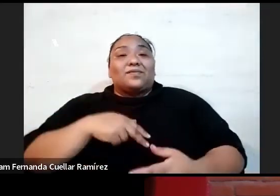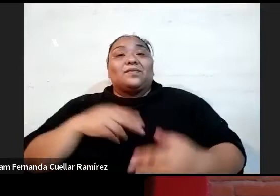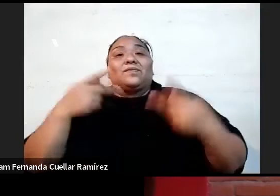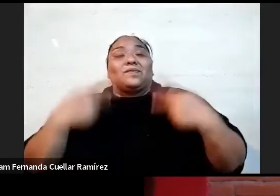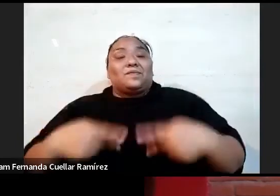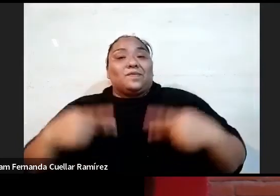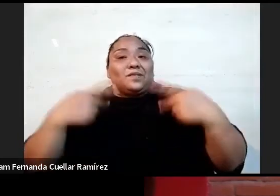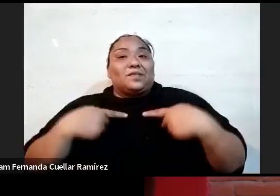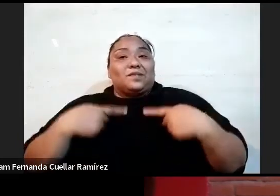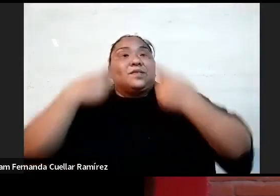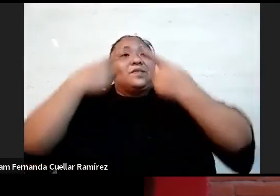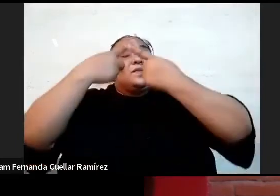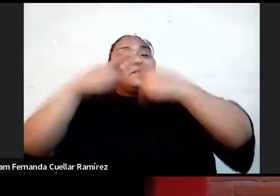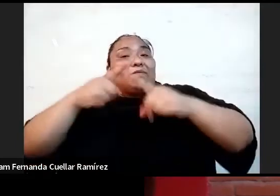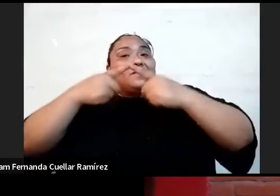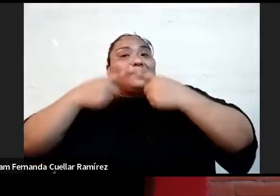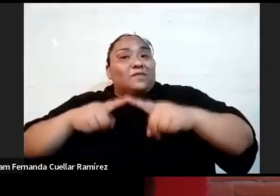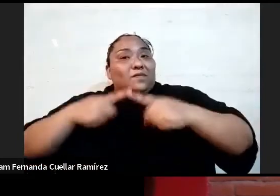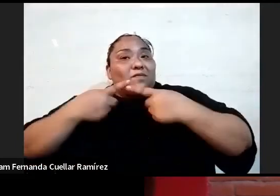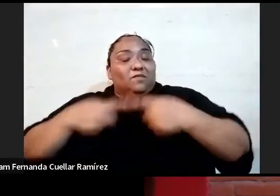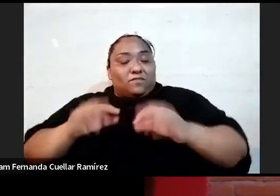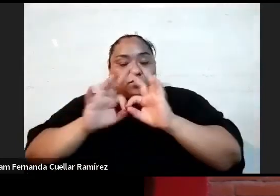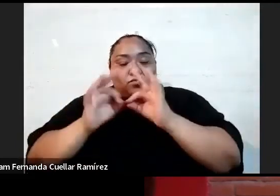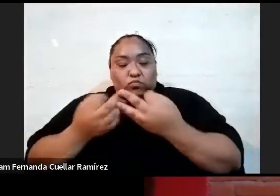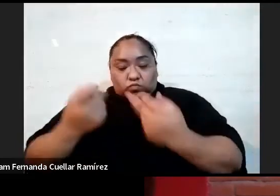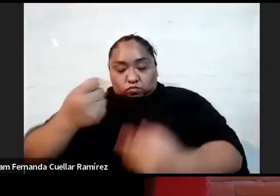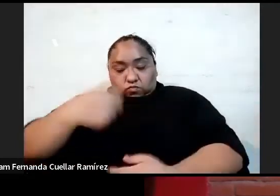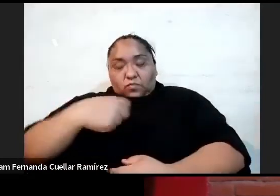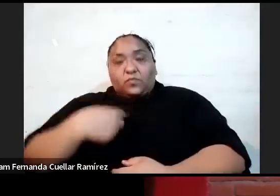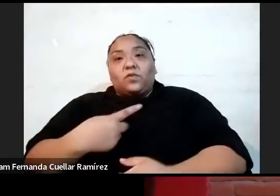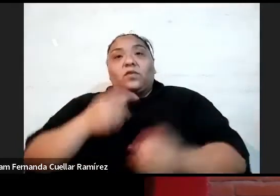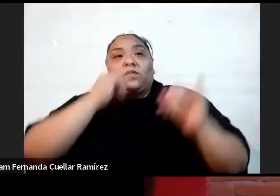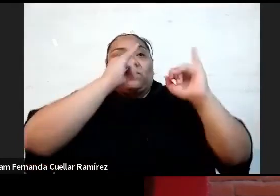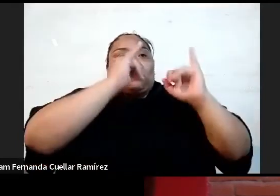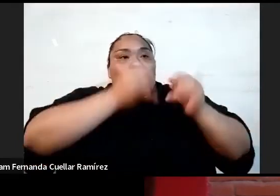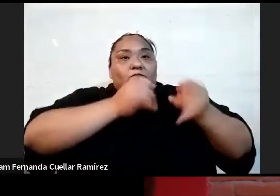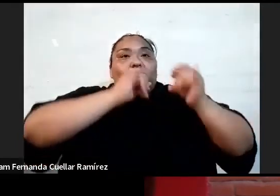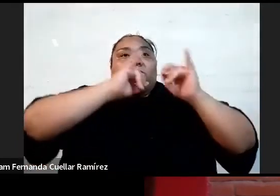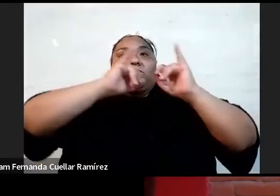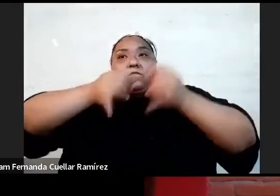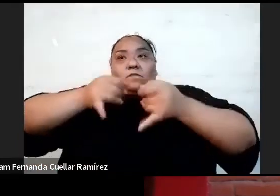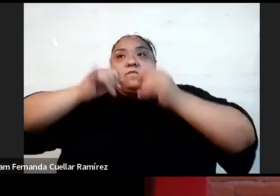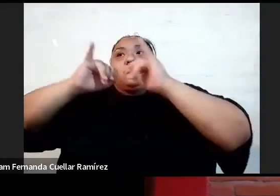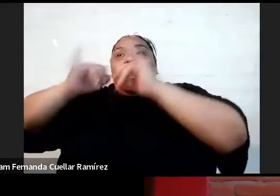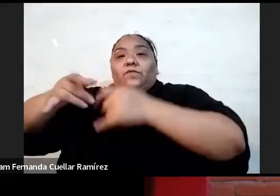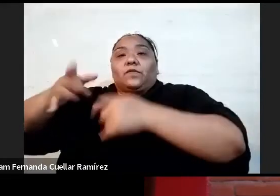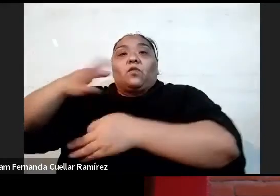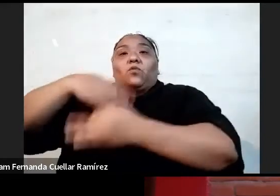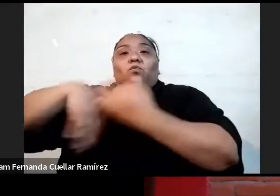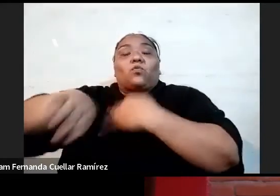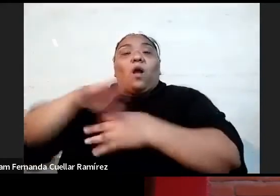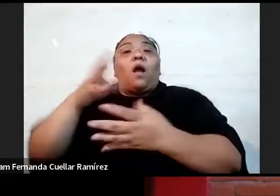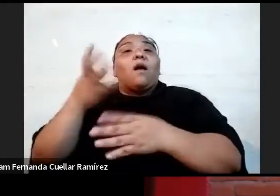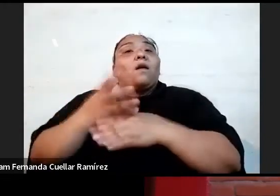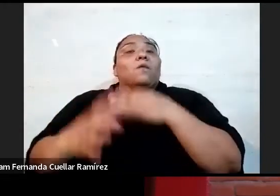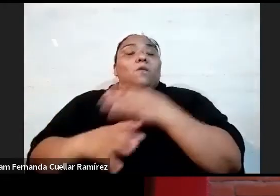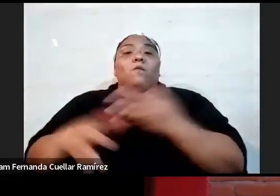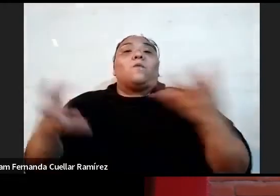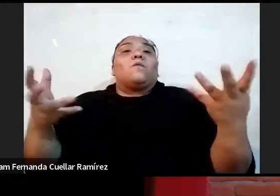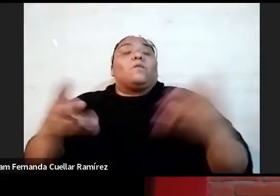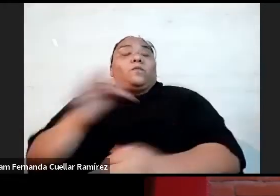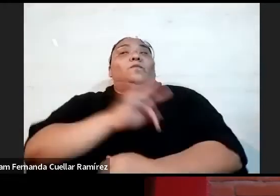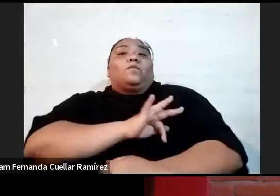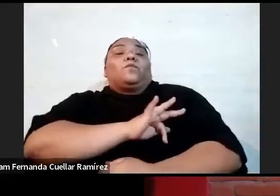con diferentes formas de ser, de expresarse y que además podemos hacer muchas cosas, ¿no? Y esta